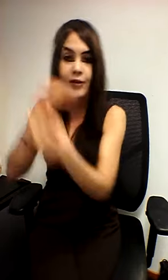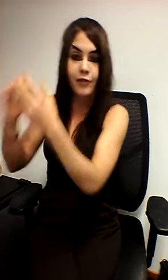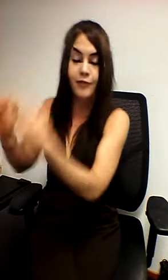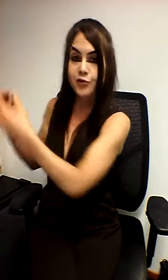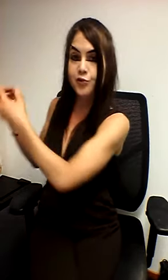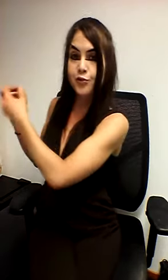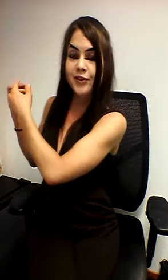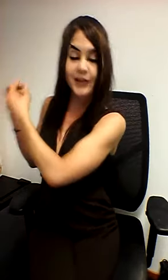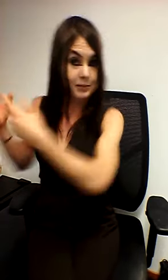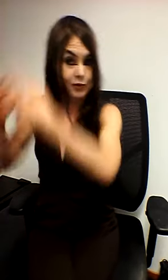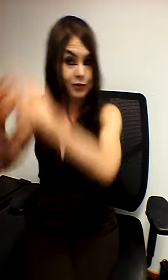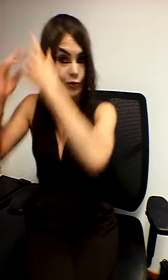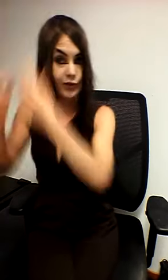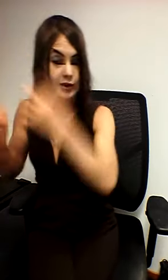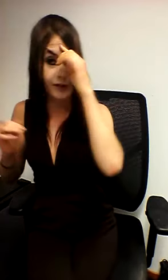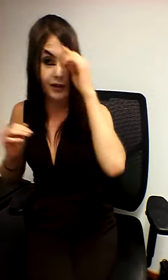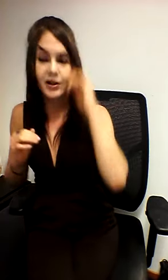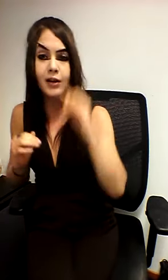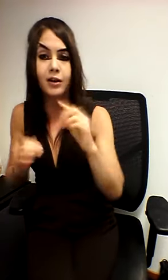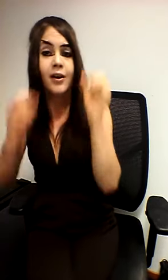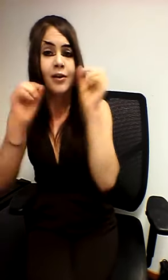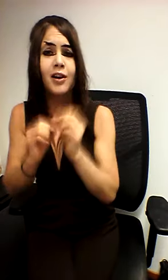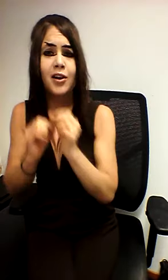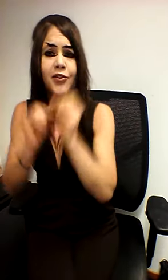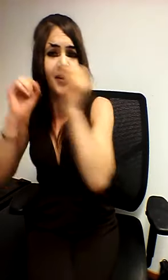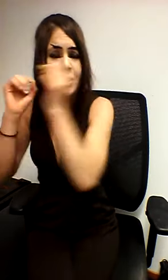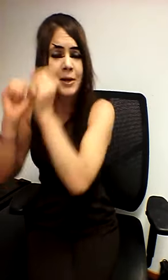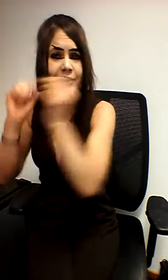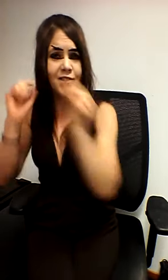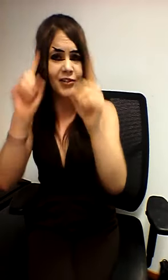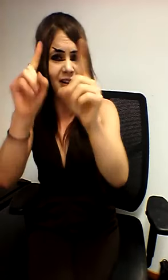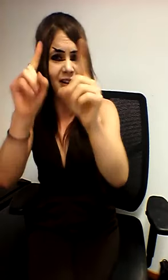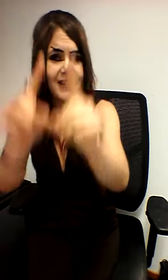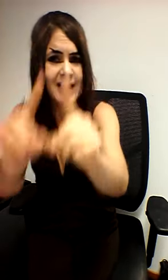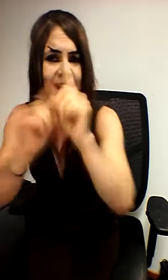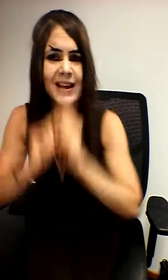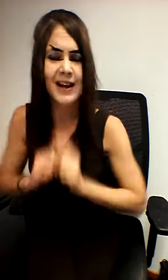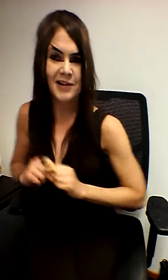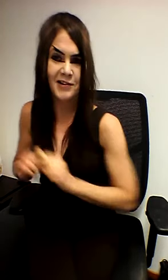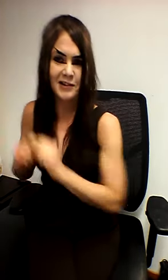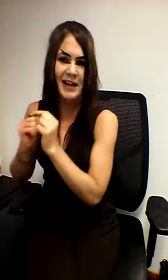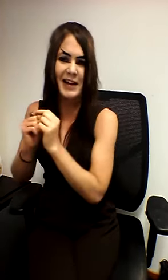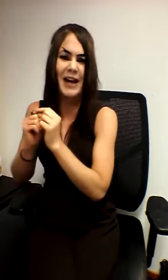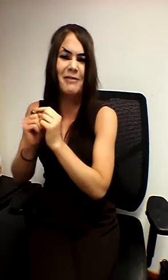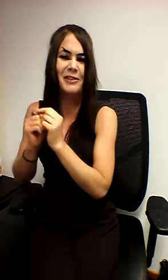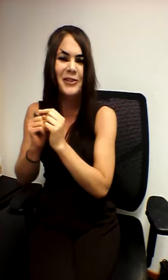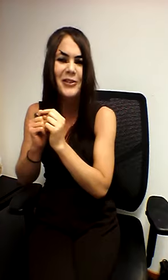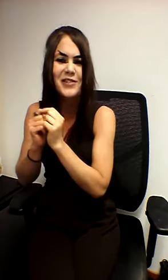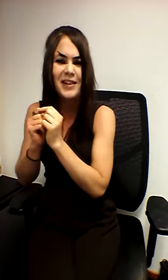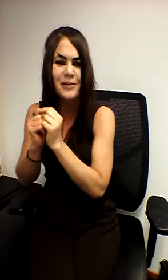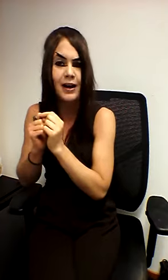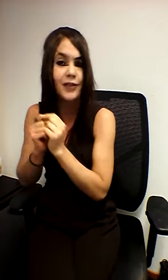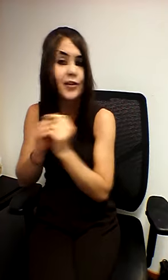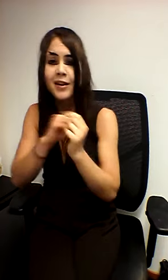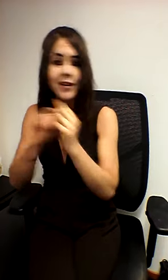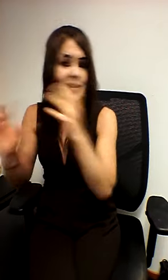van vetzuren in de mitochondriën van je cellen. Want dat jij geestelijke en lichamelijke rust ervaart,